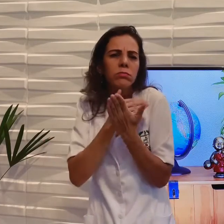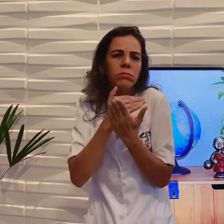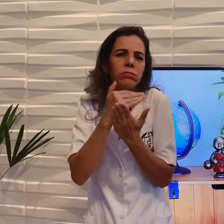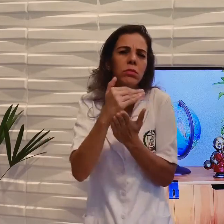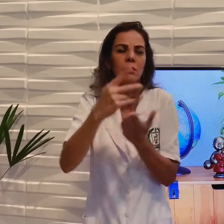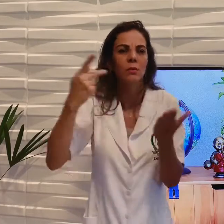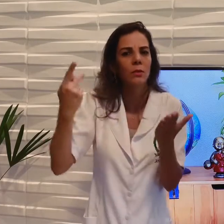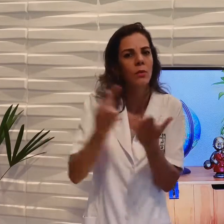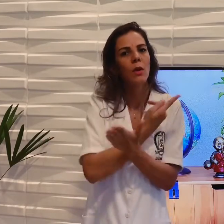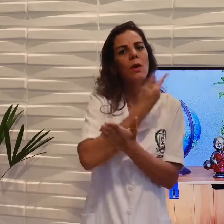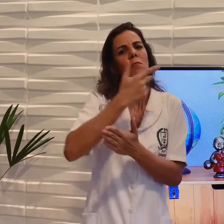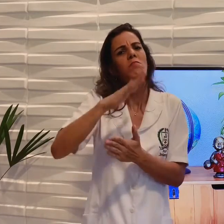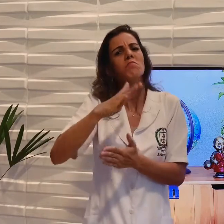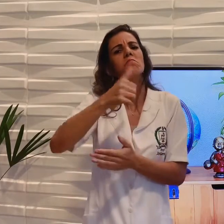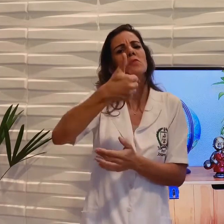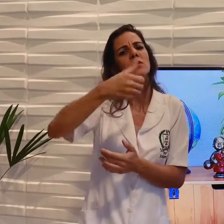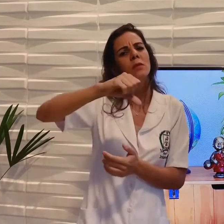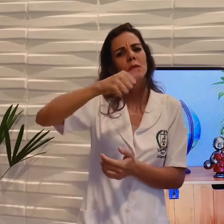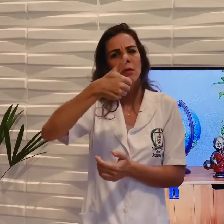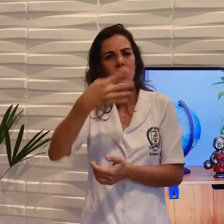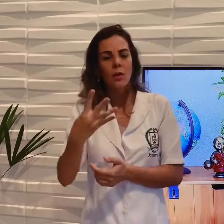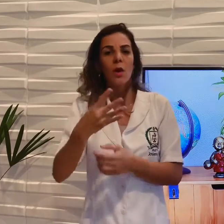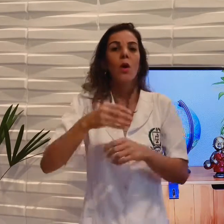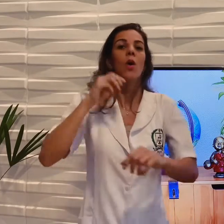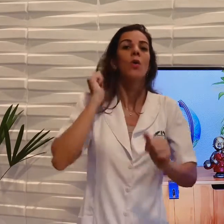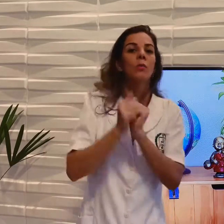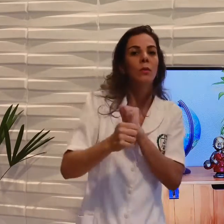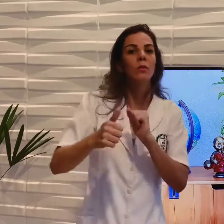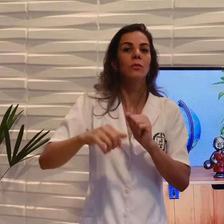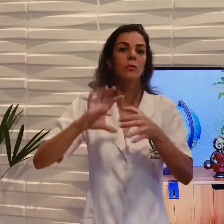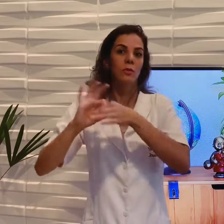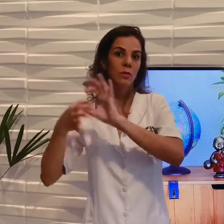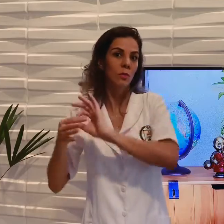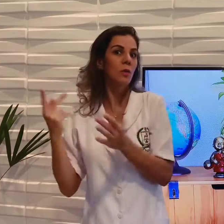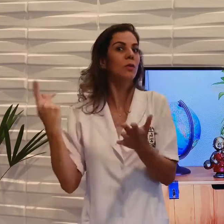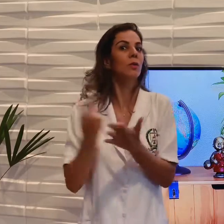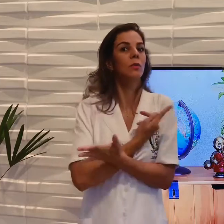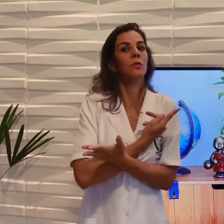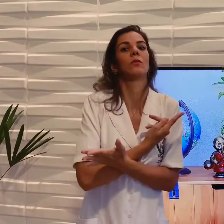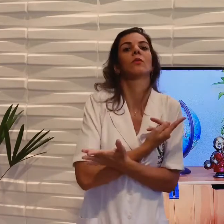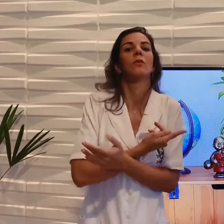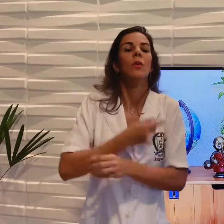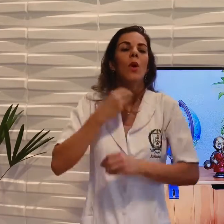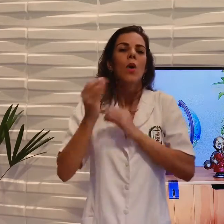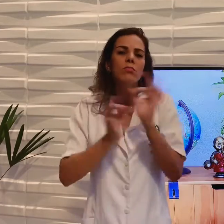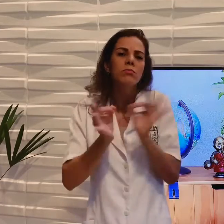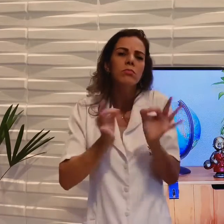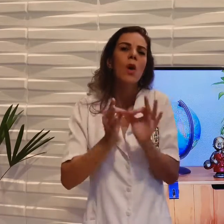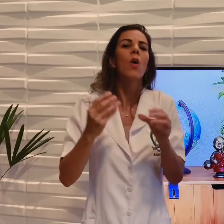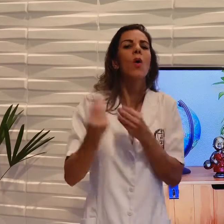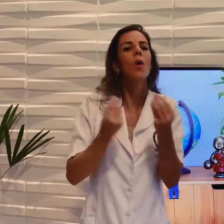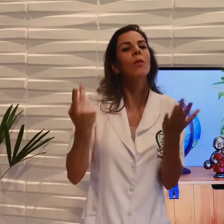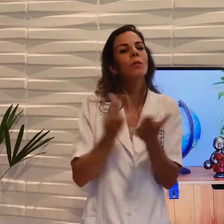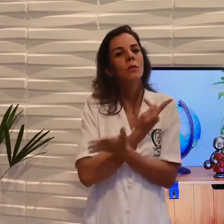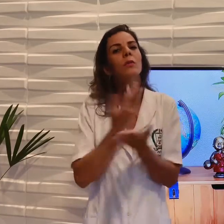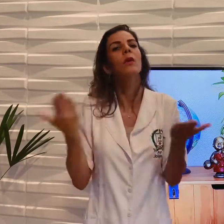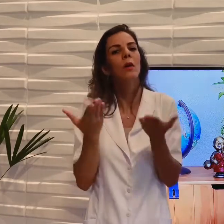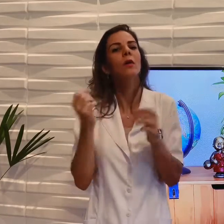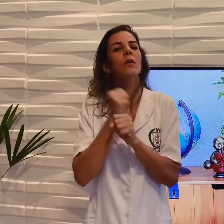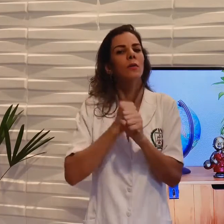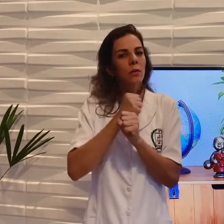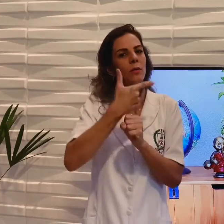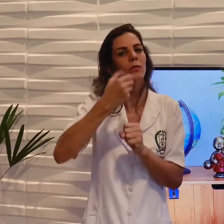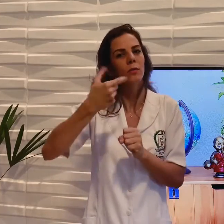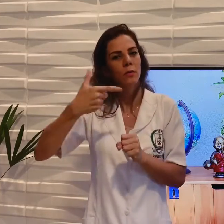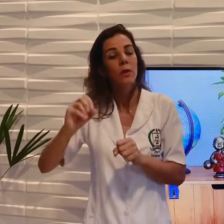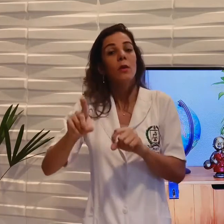a acontecer em 1914. Os Jogos Olímpicos continuaram na sua preparação, assim como aconteceu inclusive esse ano, né? Demorou um pouquinho